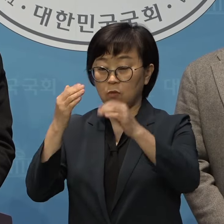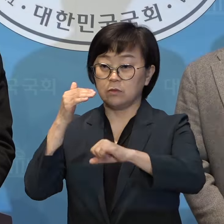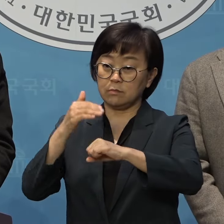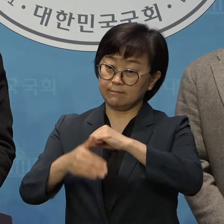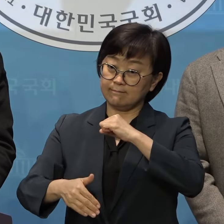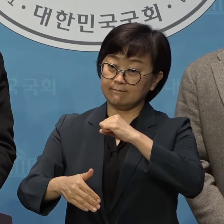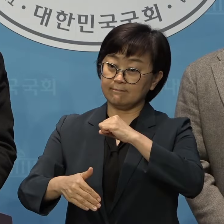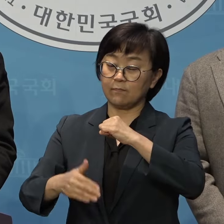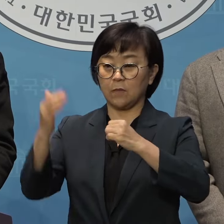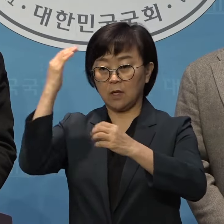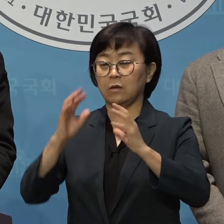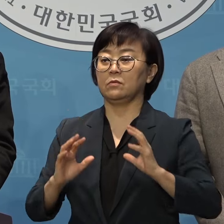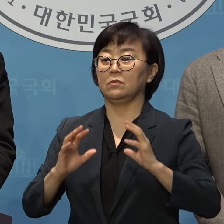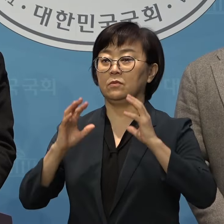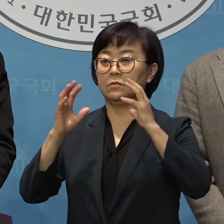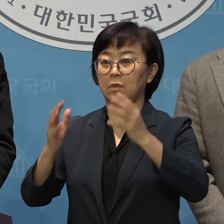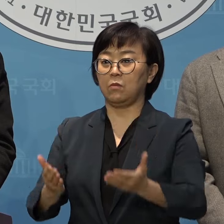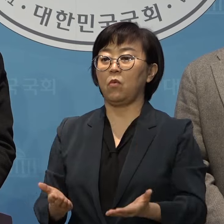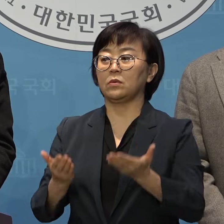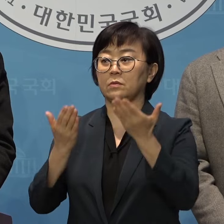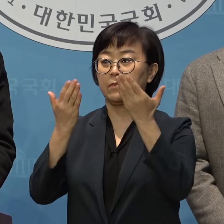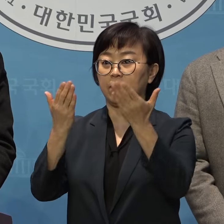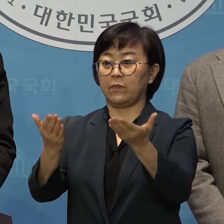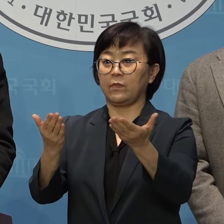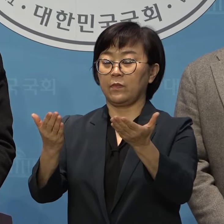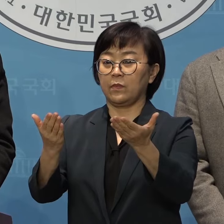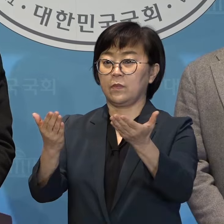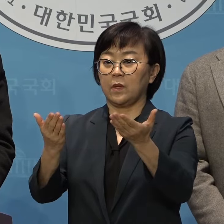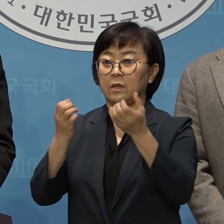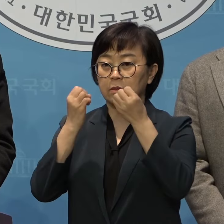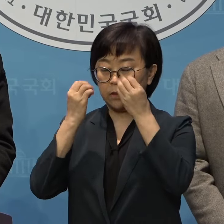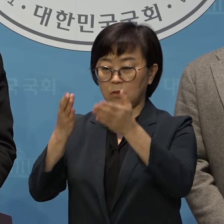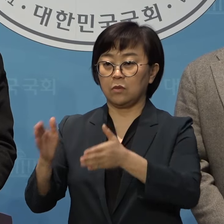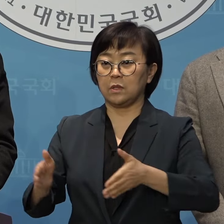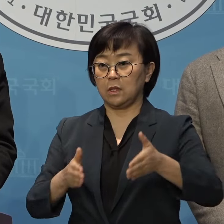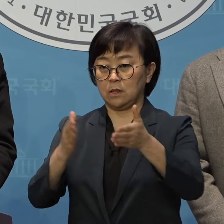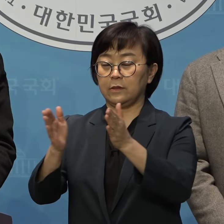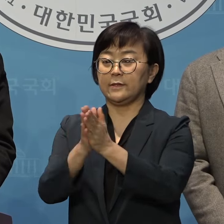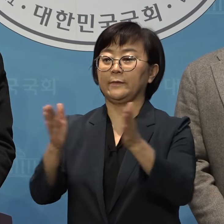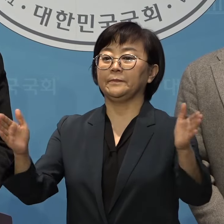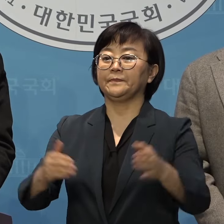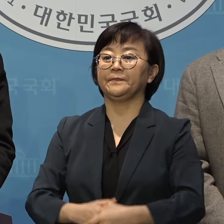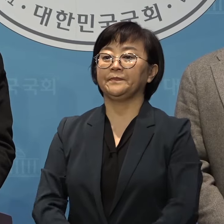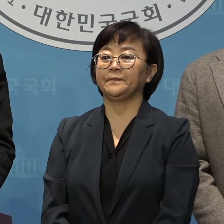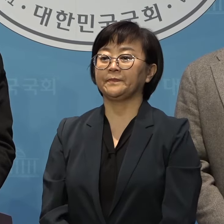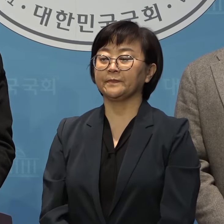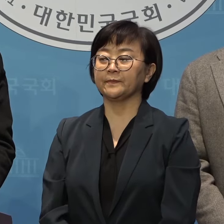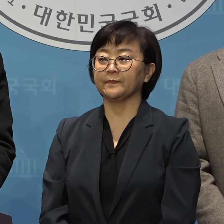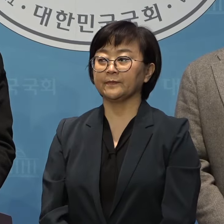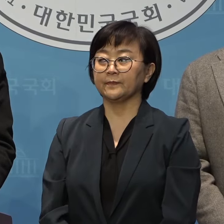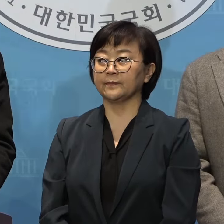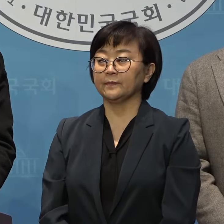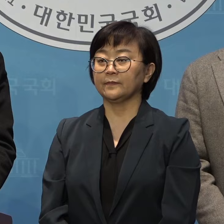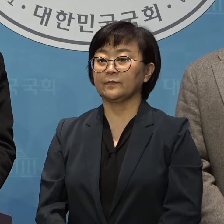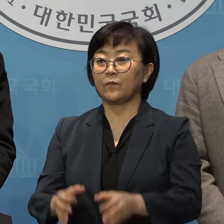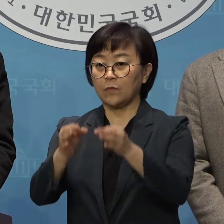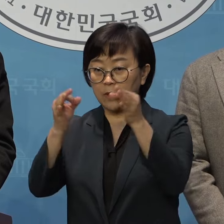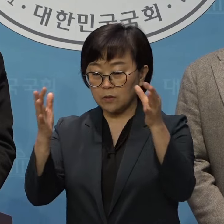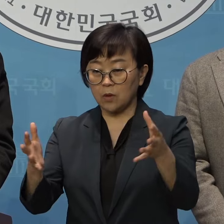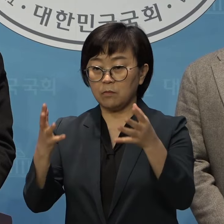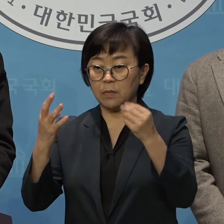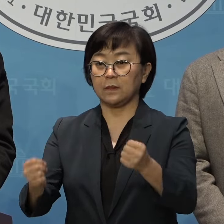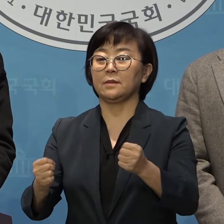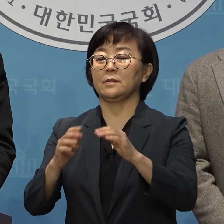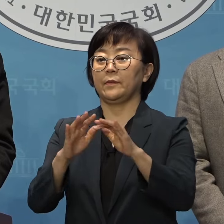방식으로 대한민국에 봉사하는 새로운 길에 나서기로 했습니다. 그동안